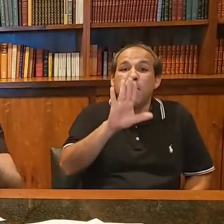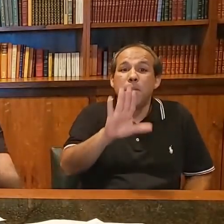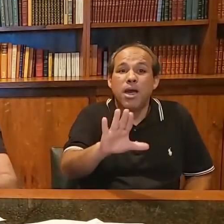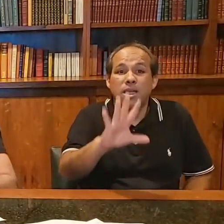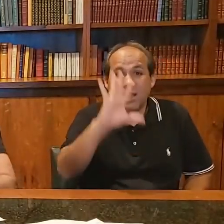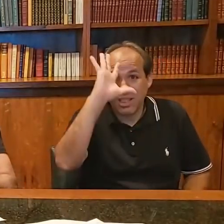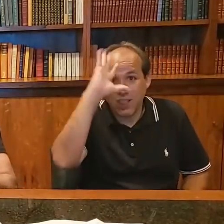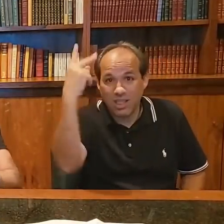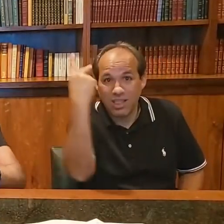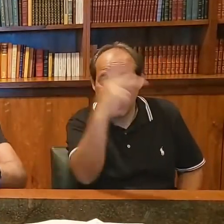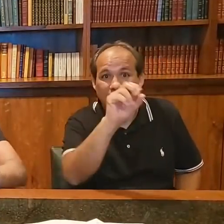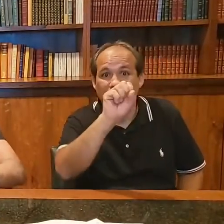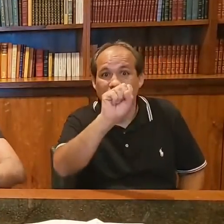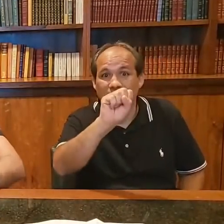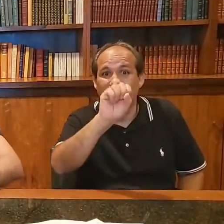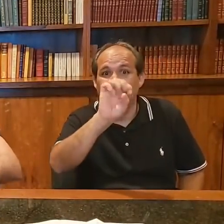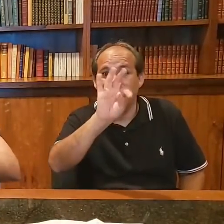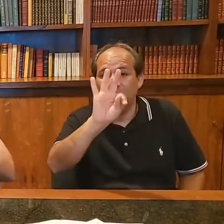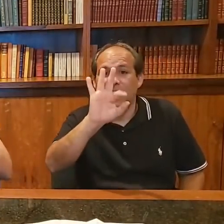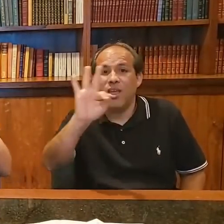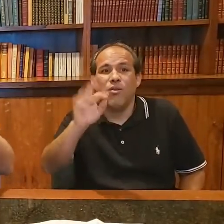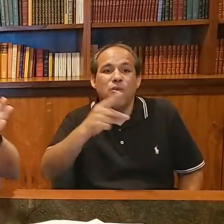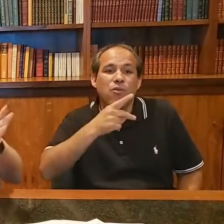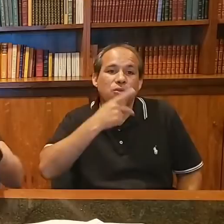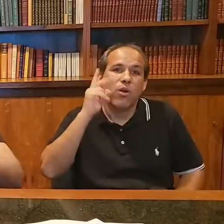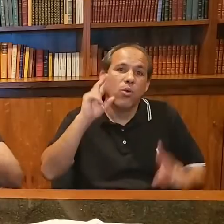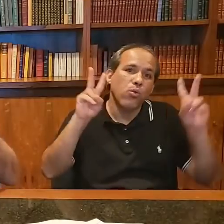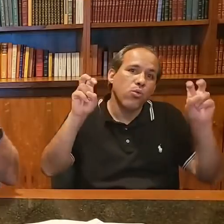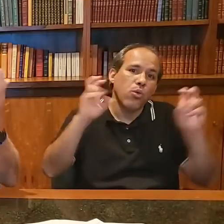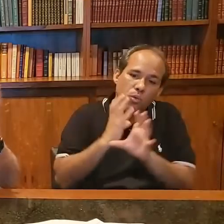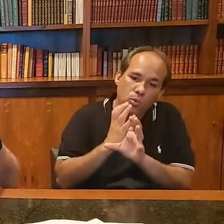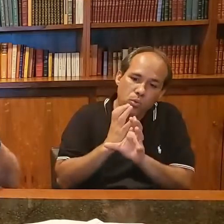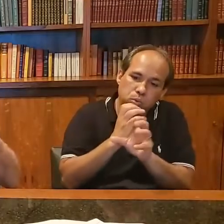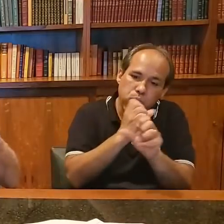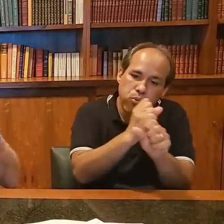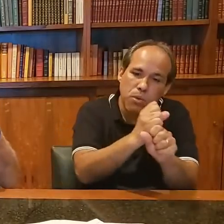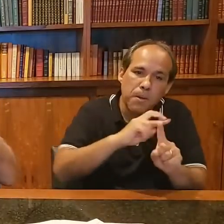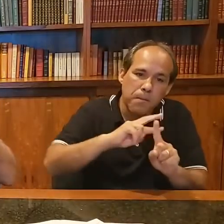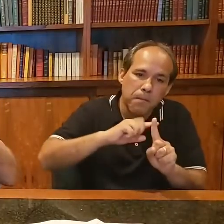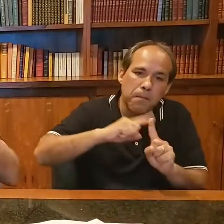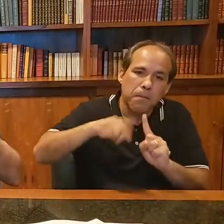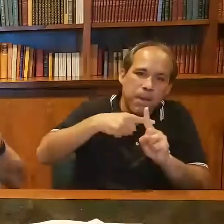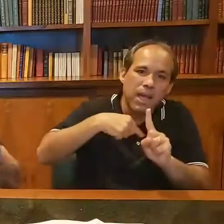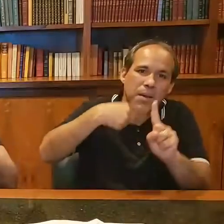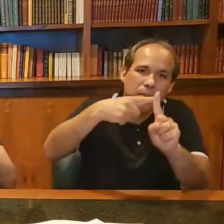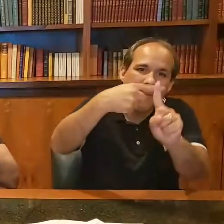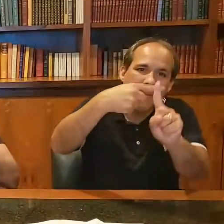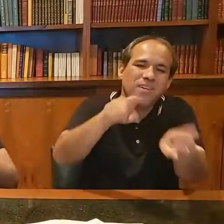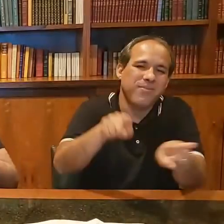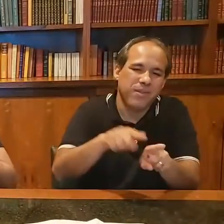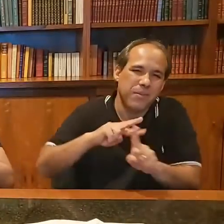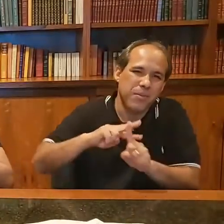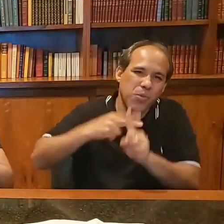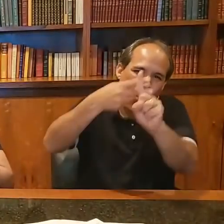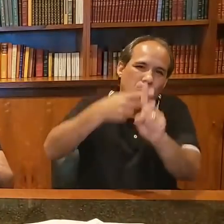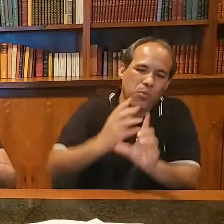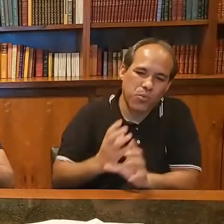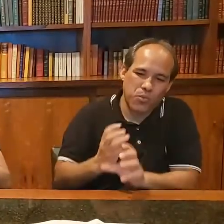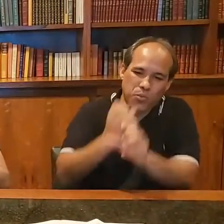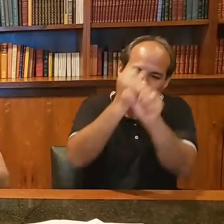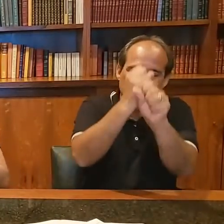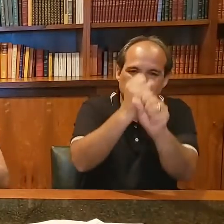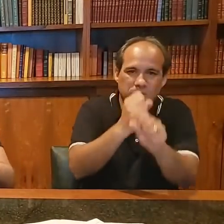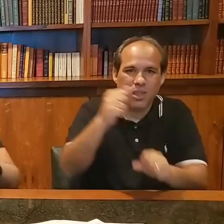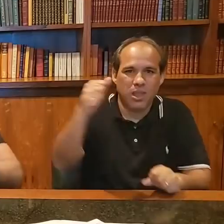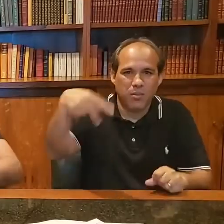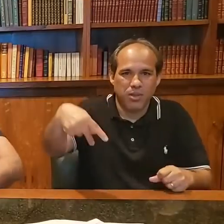Supremo Tribunal Federal, falando sobre acumulação de aposentadorias, né, com rendimentos aí